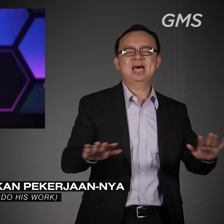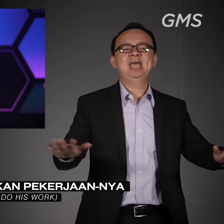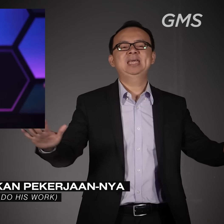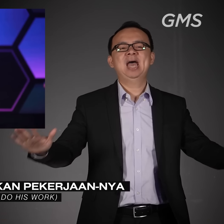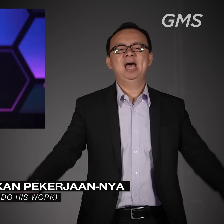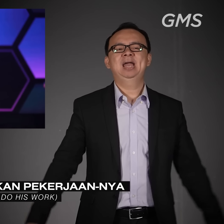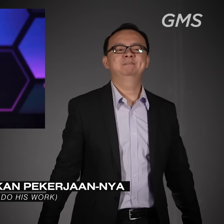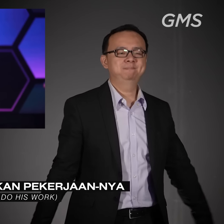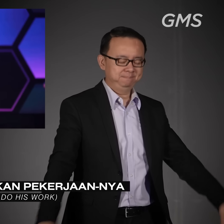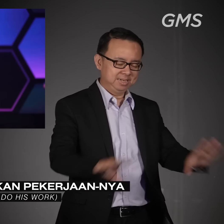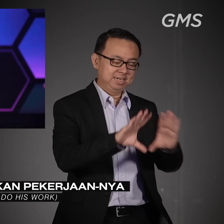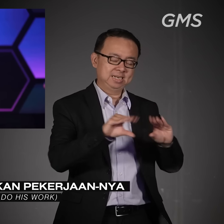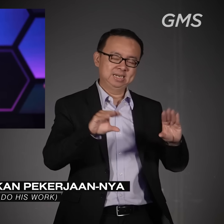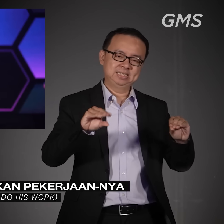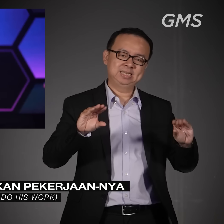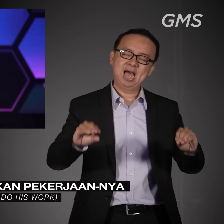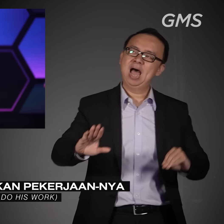menyelesaikan